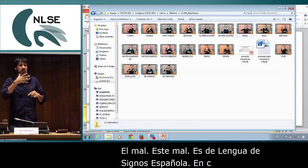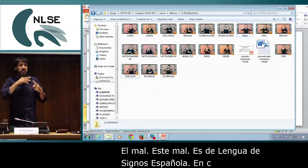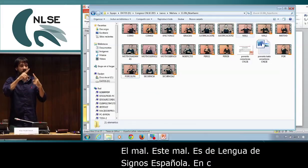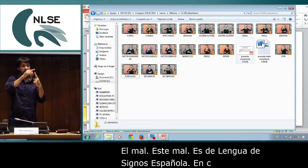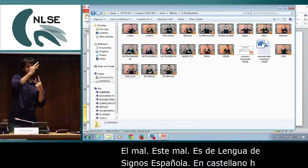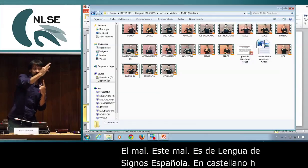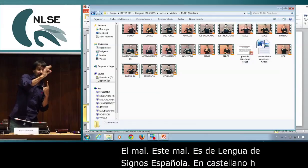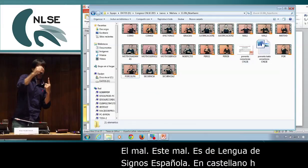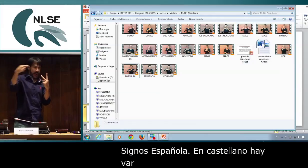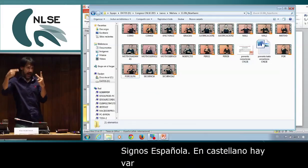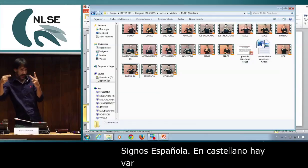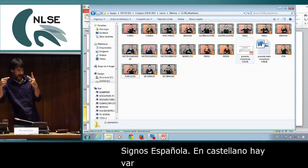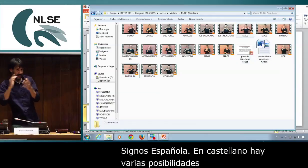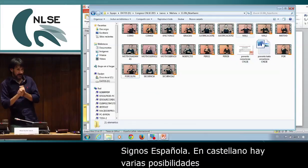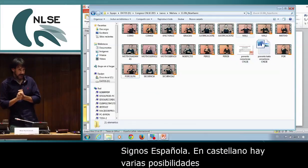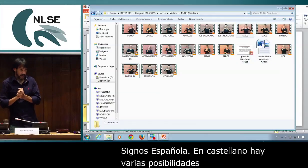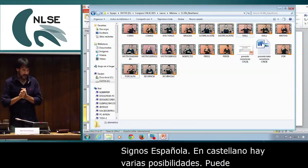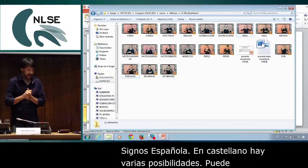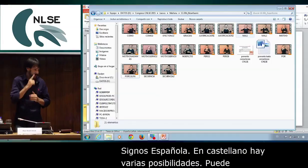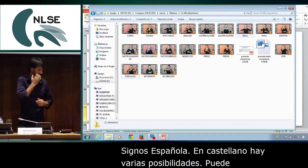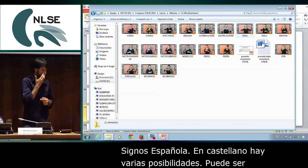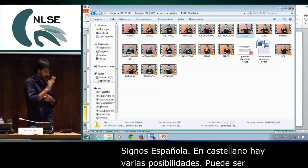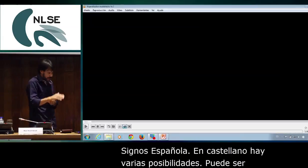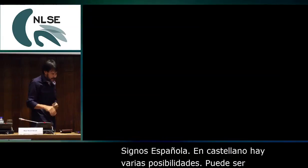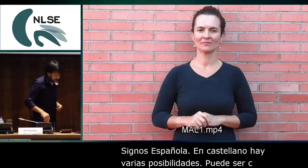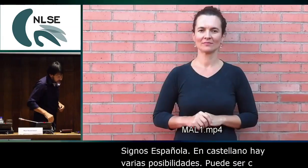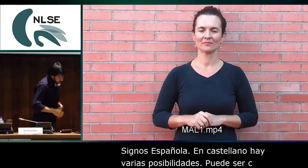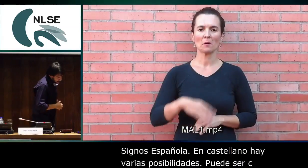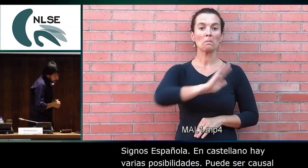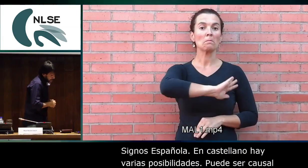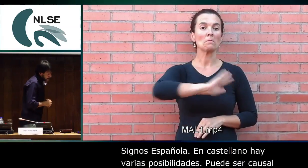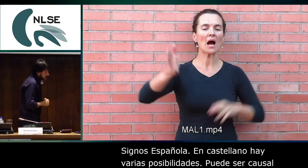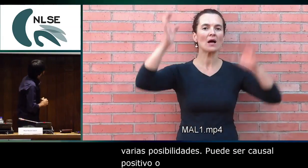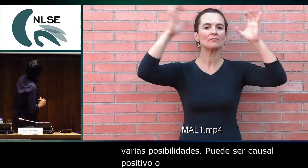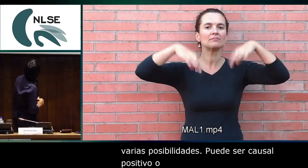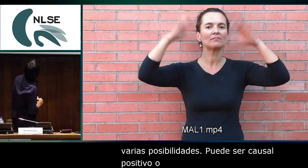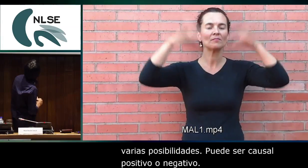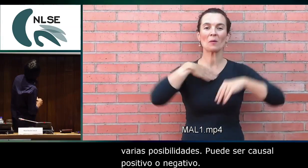ser causal positivo o negativo en lengua de signos. Por ejemplo,